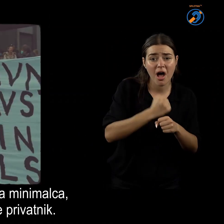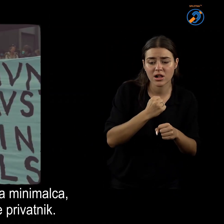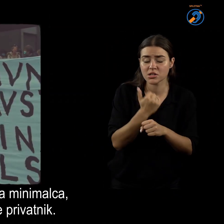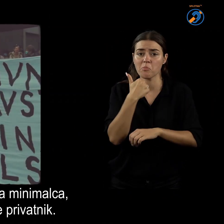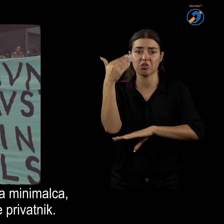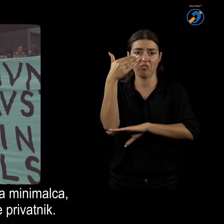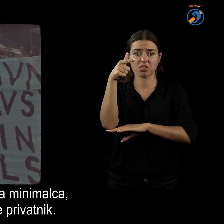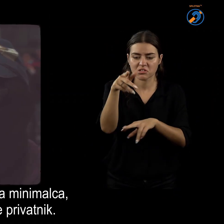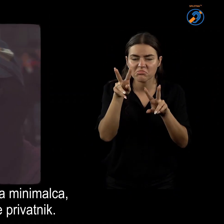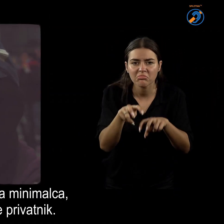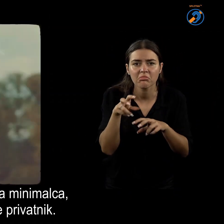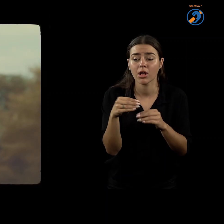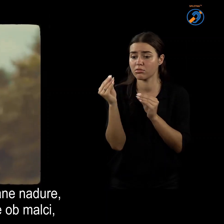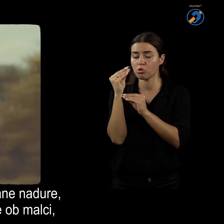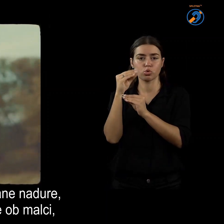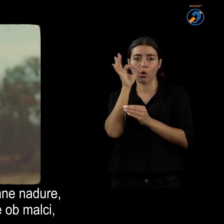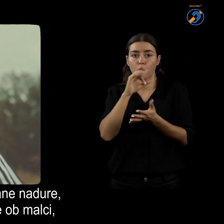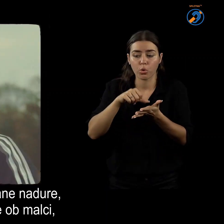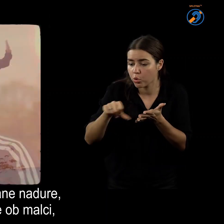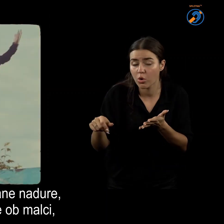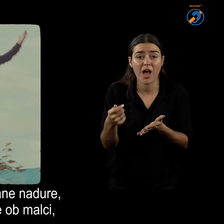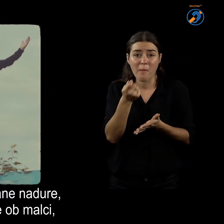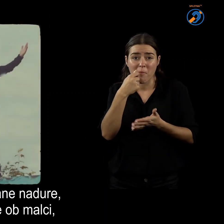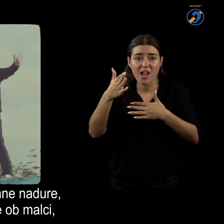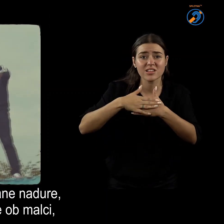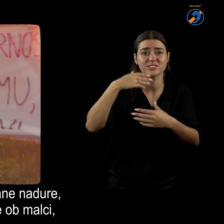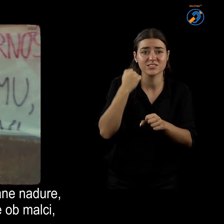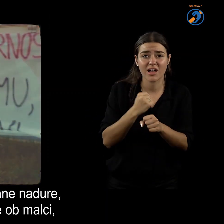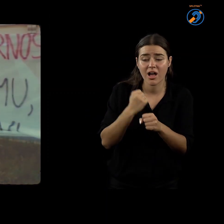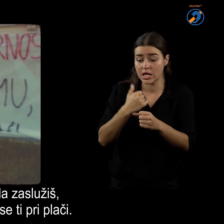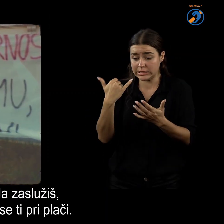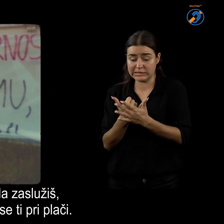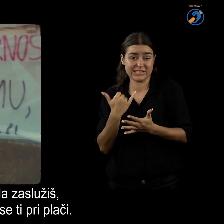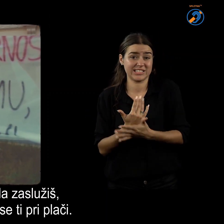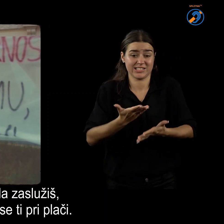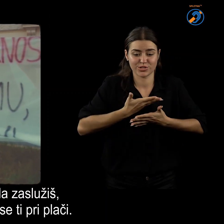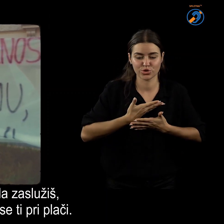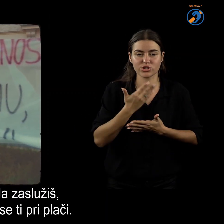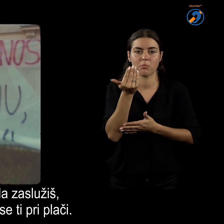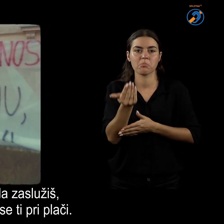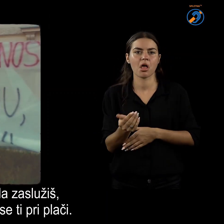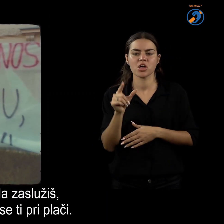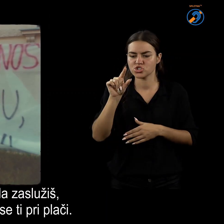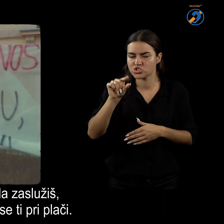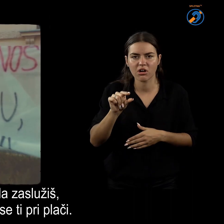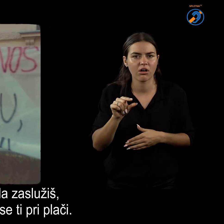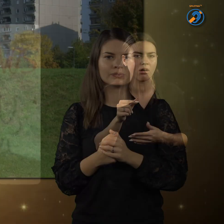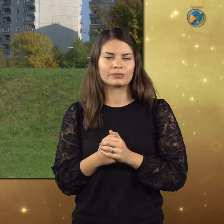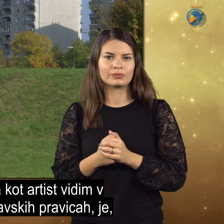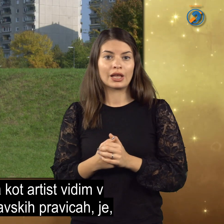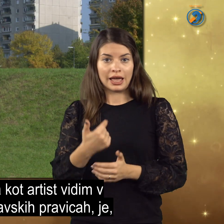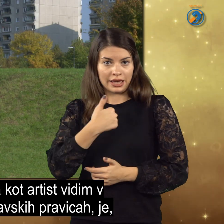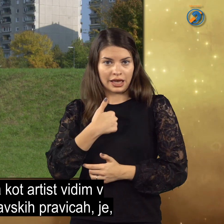za minimalce, ubirate privatnik, neplačane nadure, dela se ob malci, delaš, da zaslužiš, ne pozna se ti